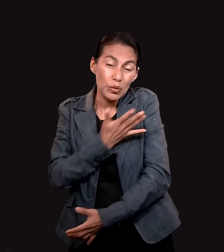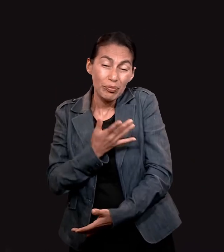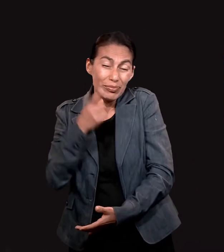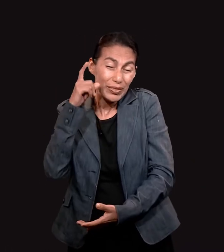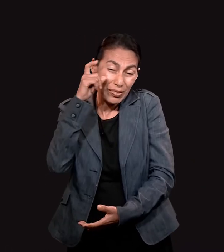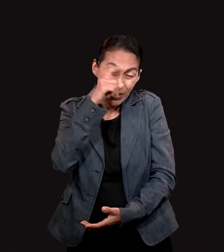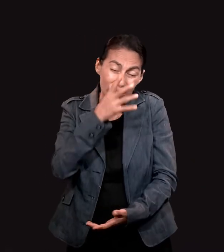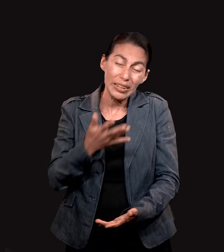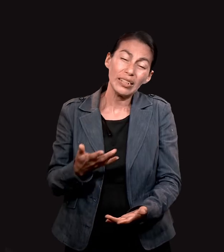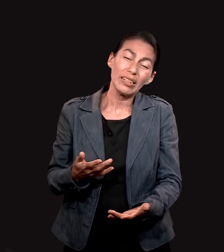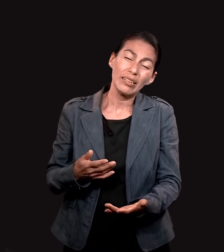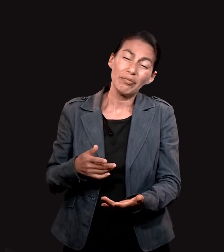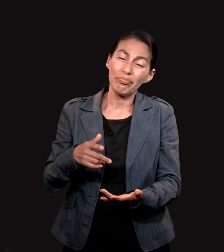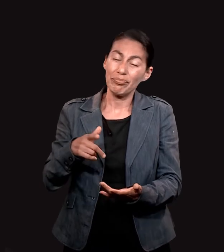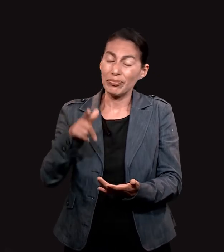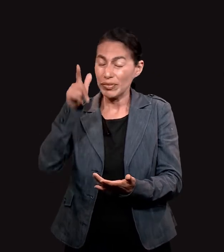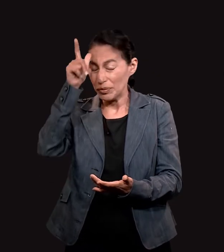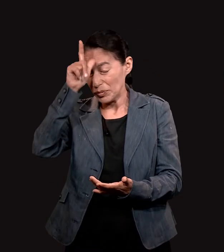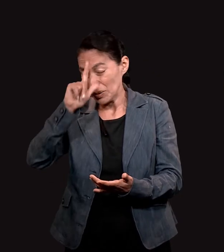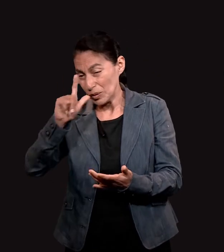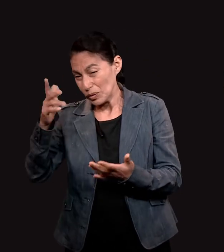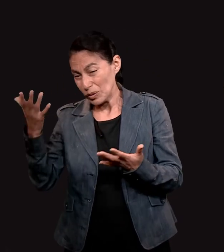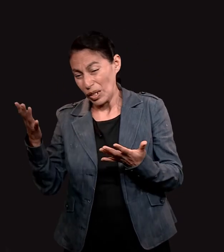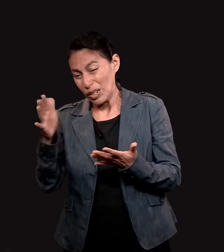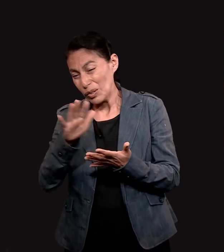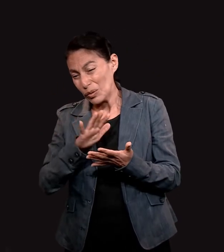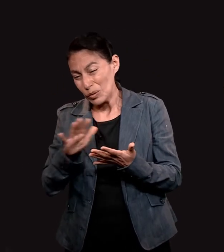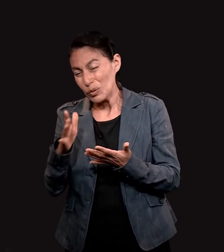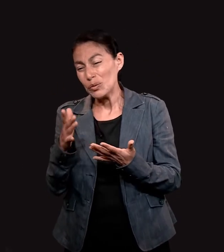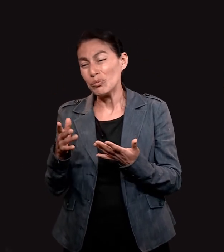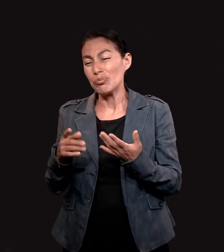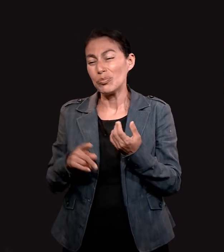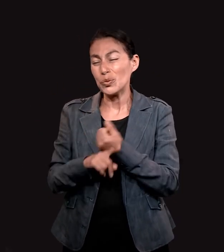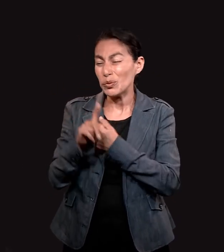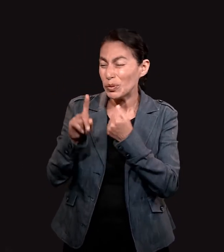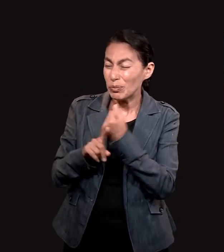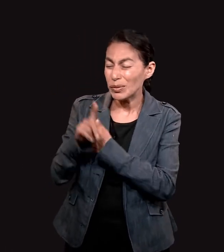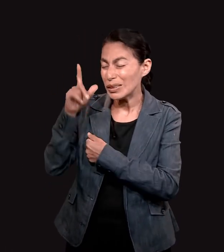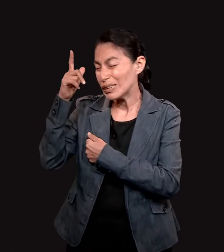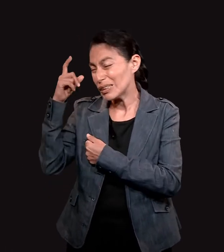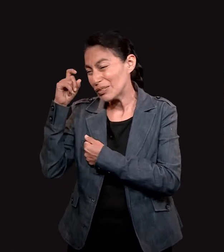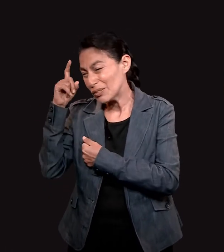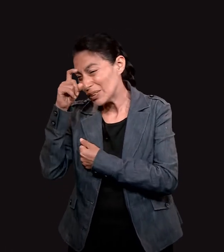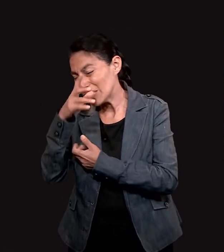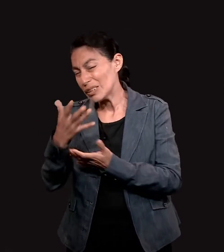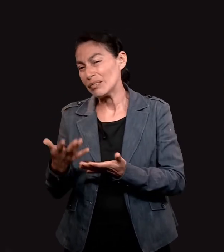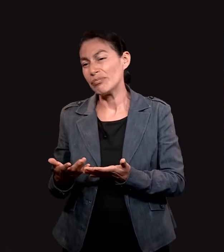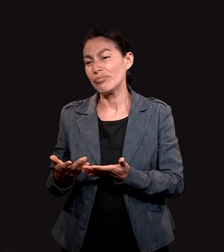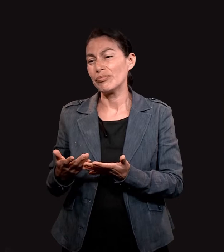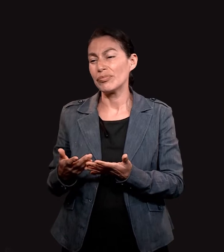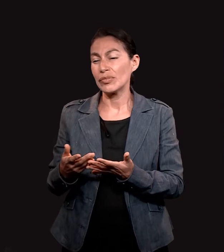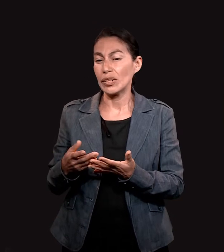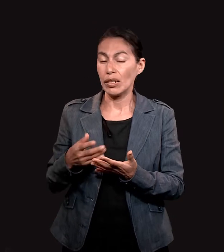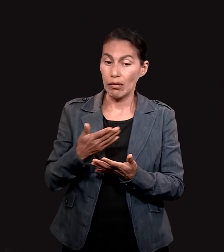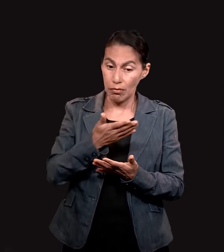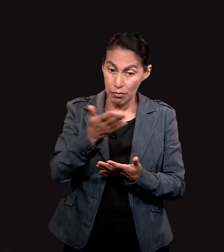económicos, emocionales, espirituales. Y la verdad que invitar a la gente que se